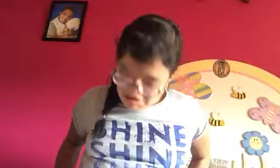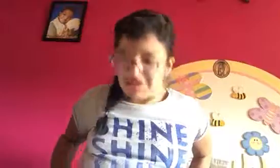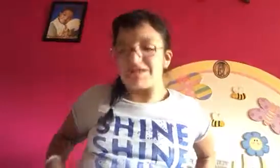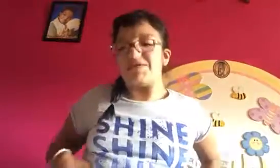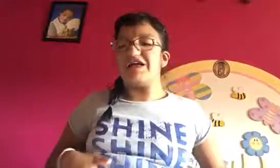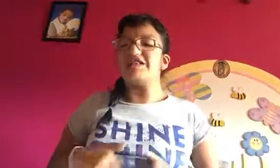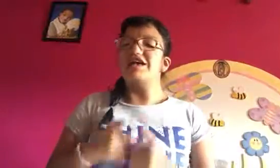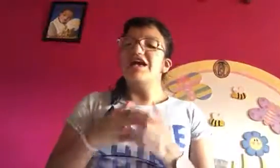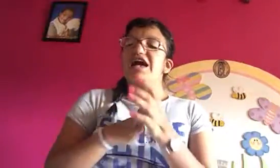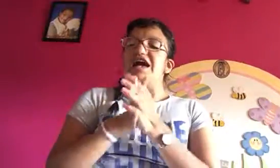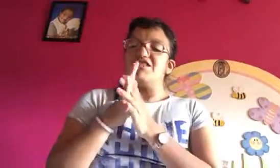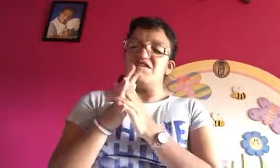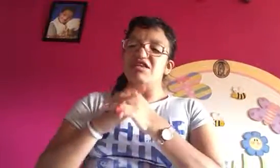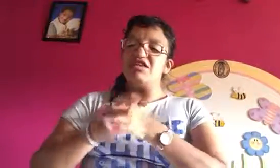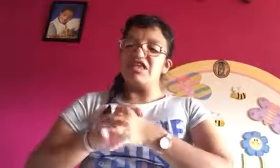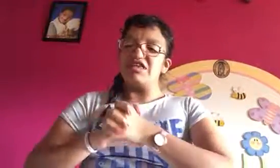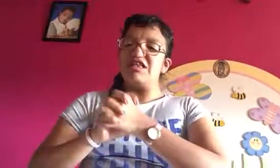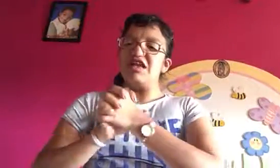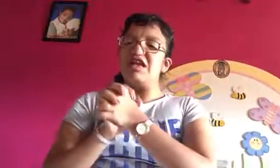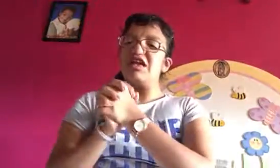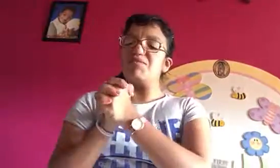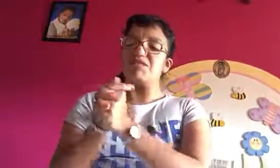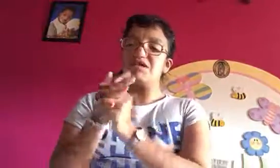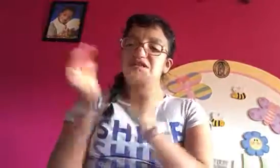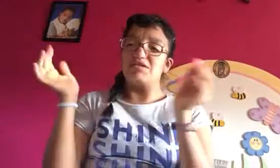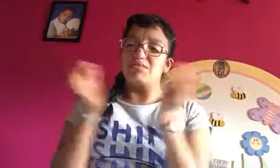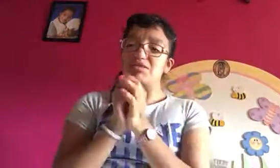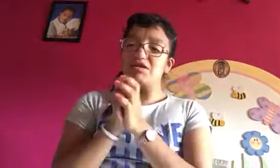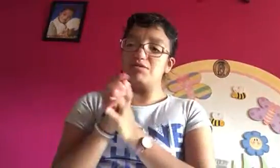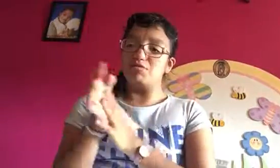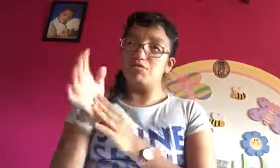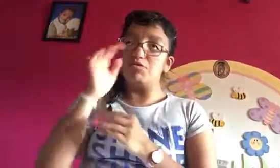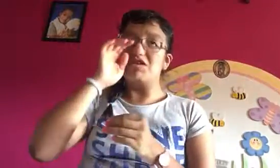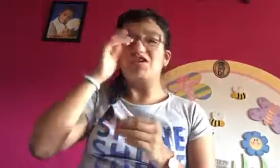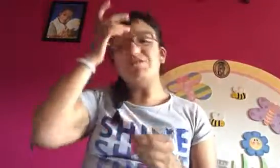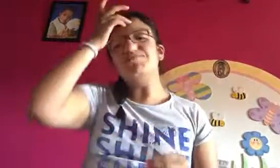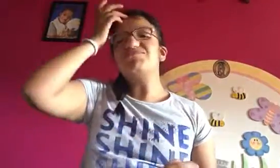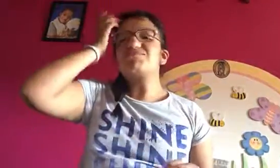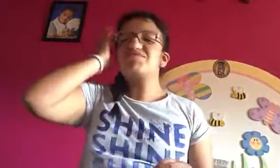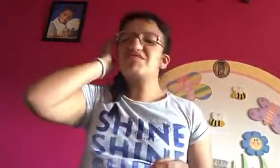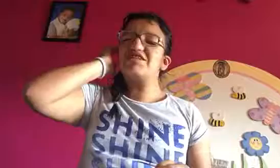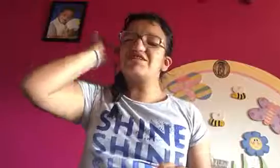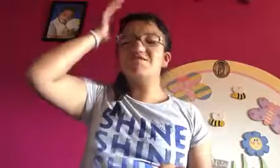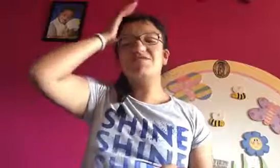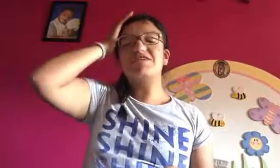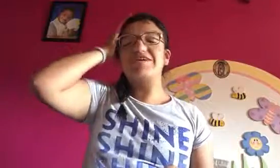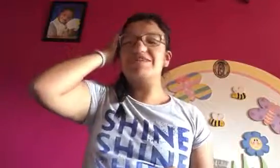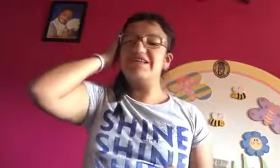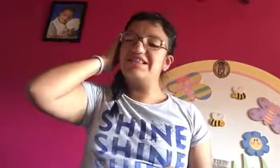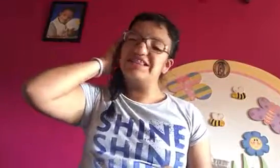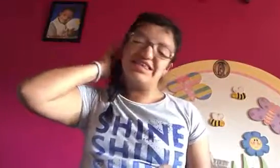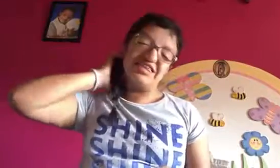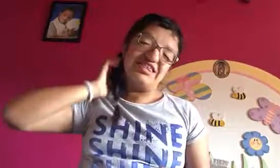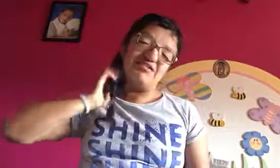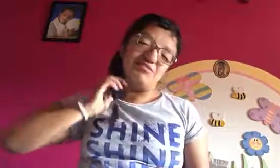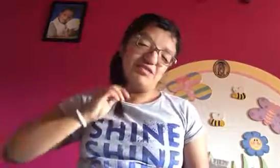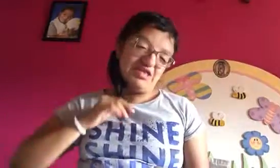la Navidad. Entonces, espero que lo disfruten como yo. Disfruto grabarles los